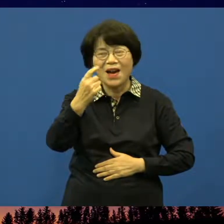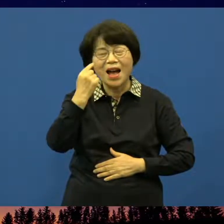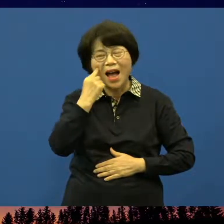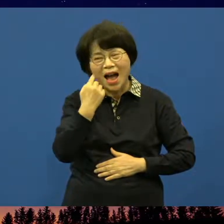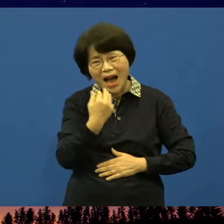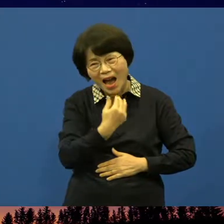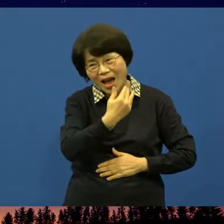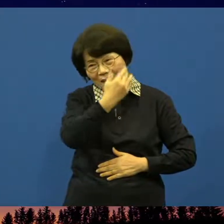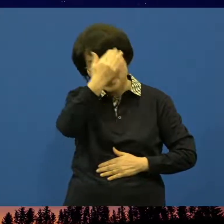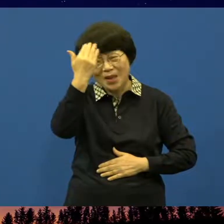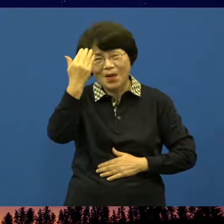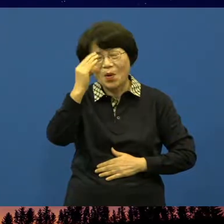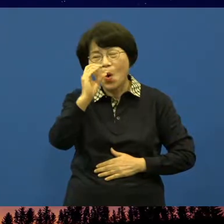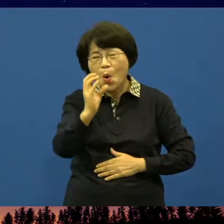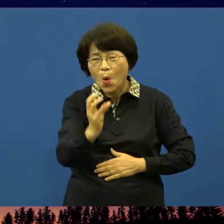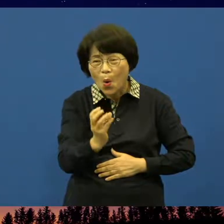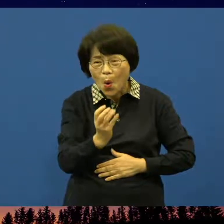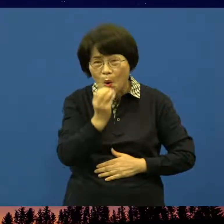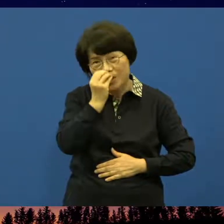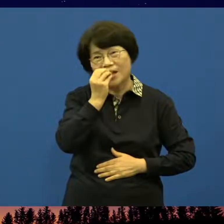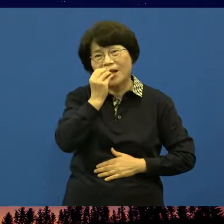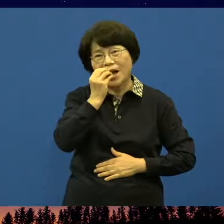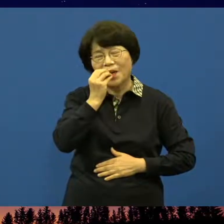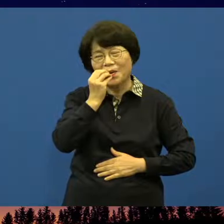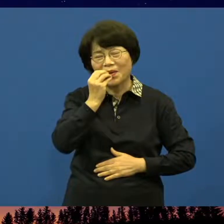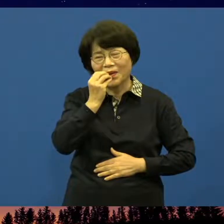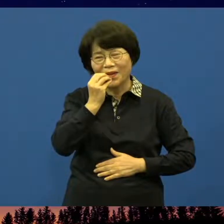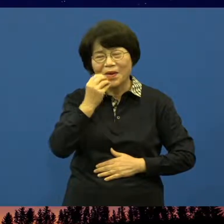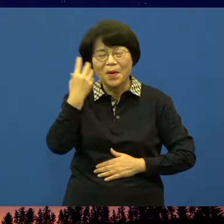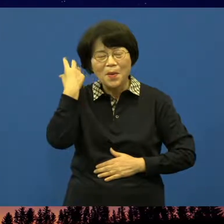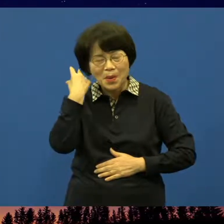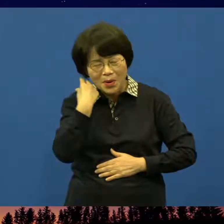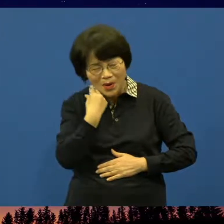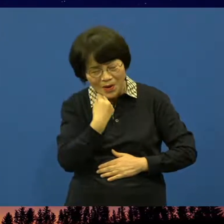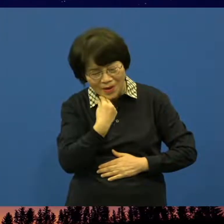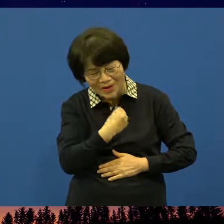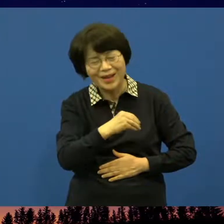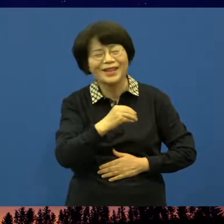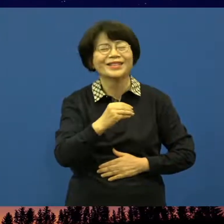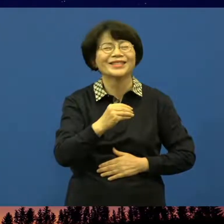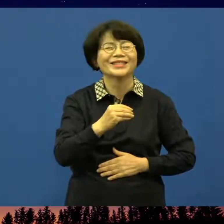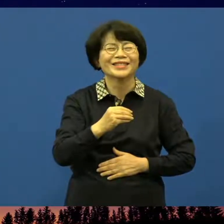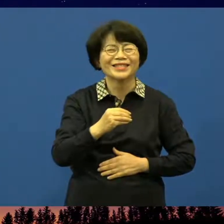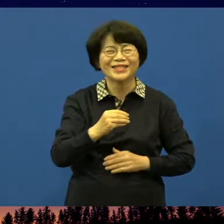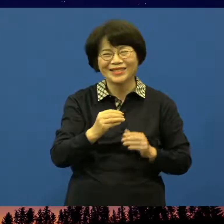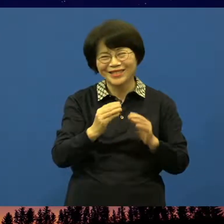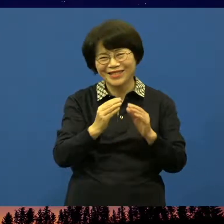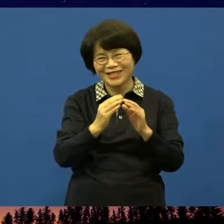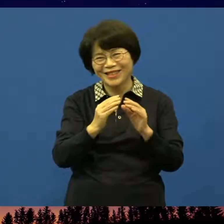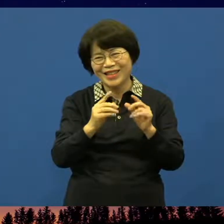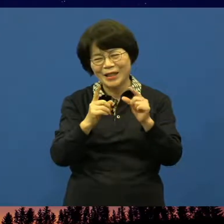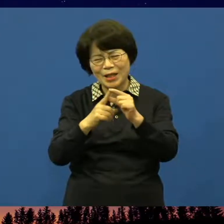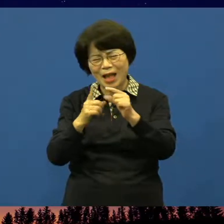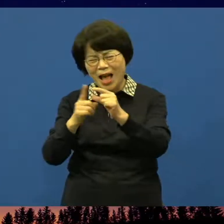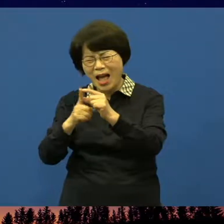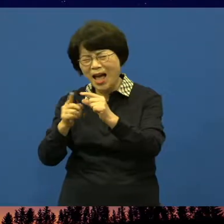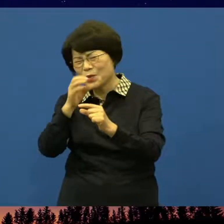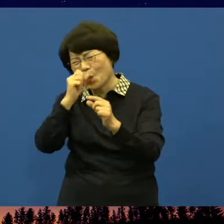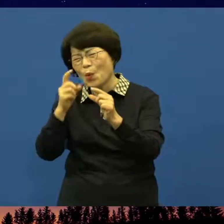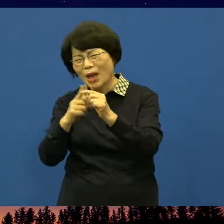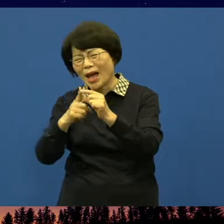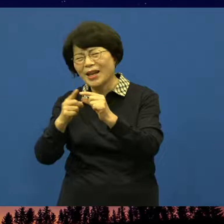아름다워지는 거예요. 매우 고상해지는 거예요. 매우 우아해지는 거예요. 매우 엘레강스, 뭐 다 나옵니다.